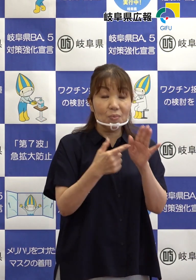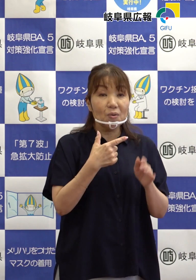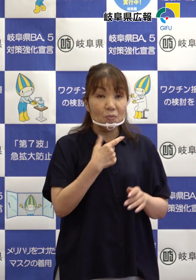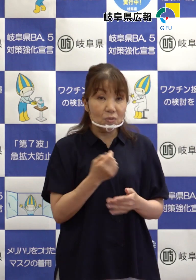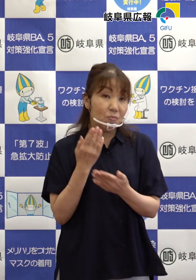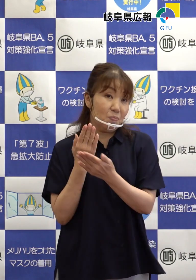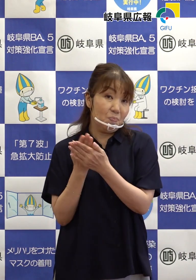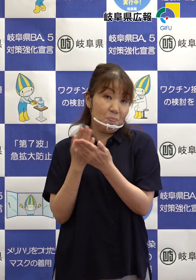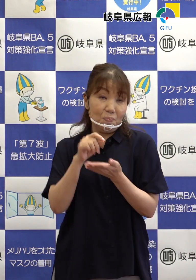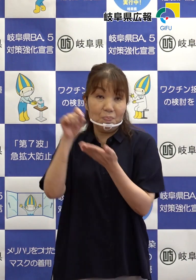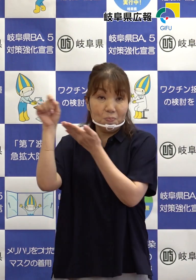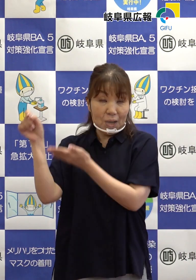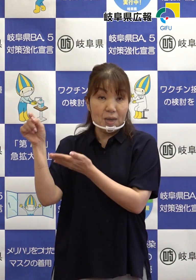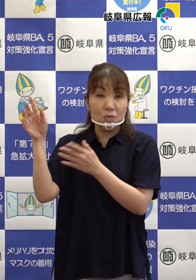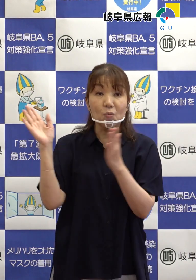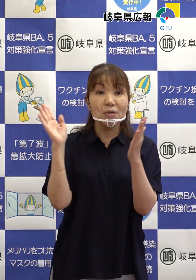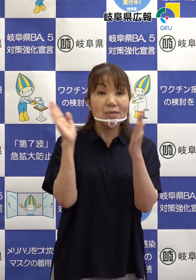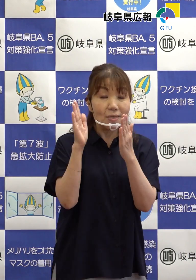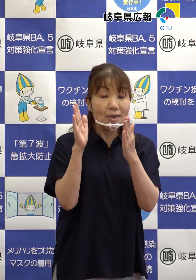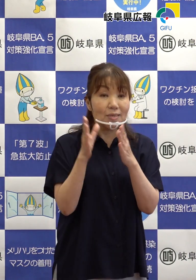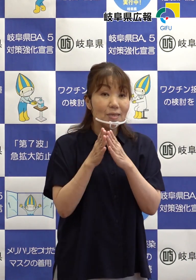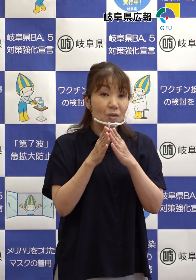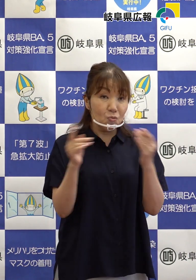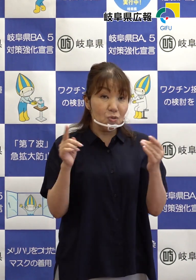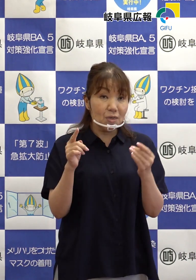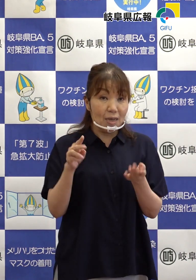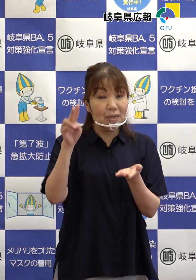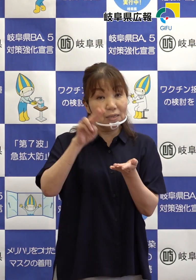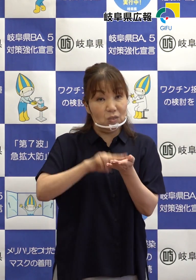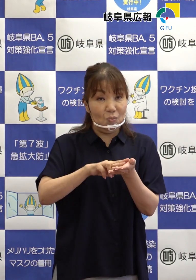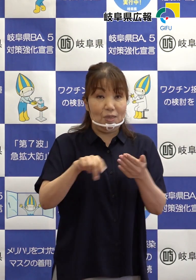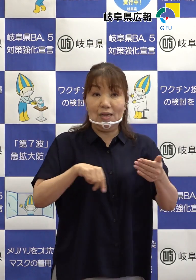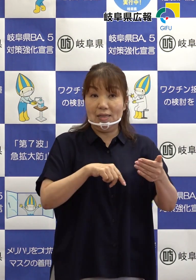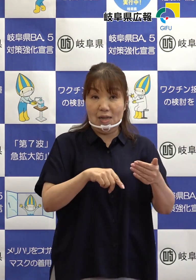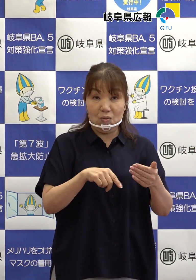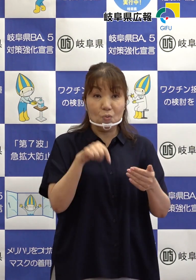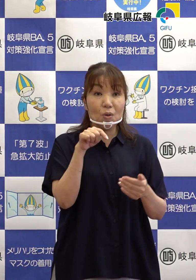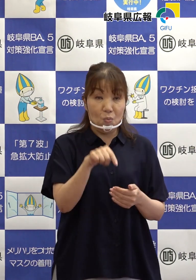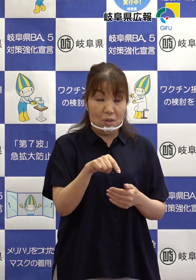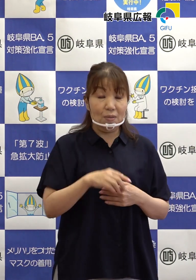に対して正をしたということでございました